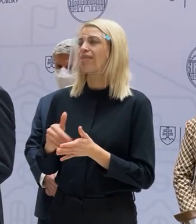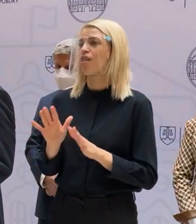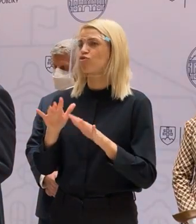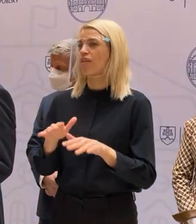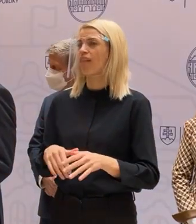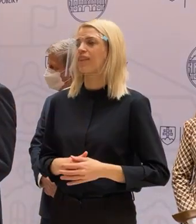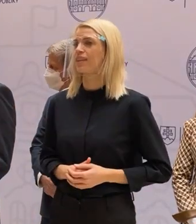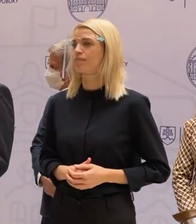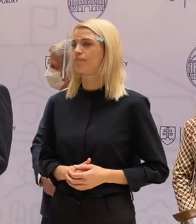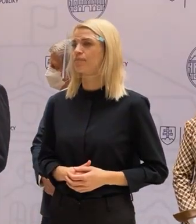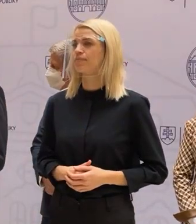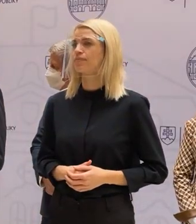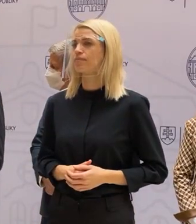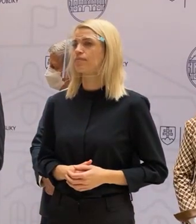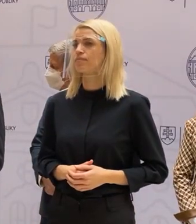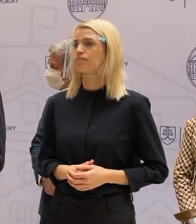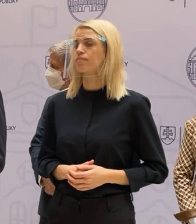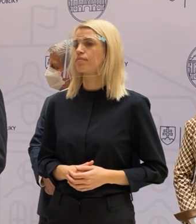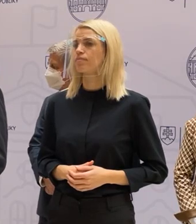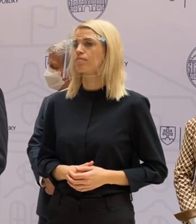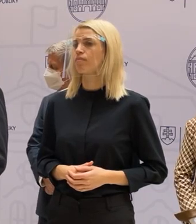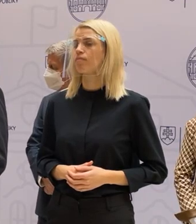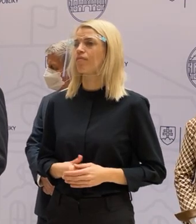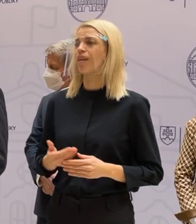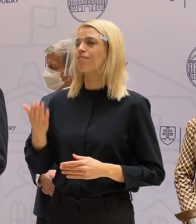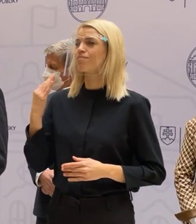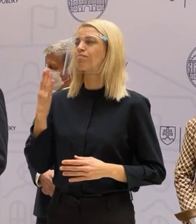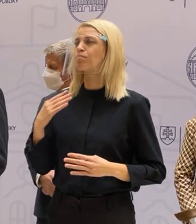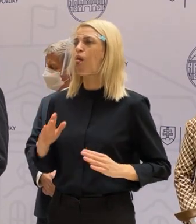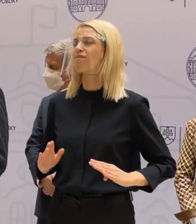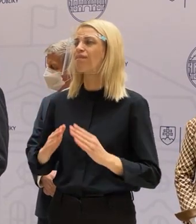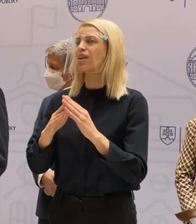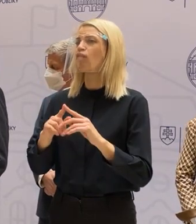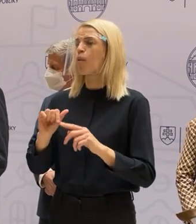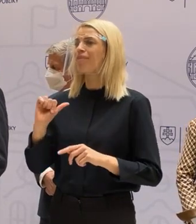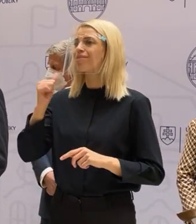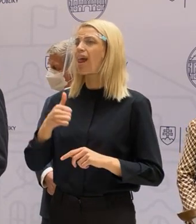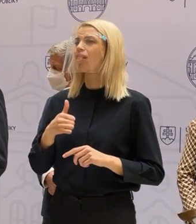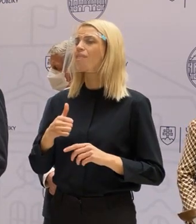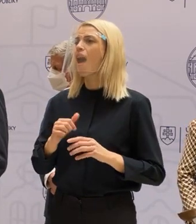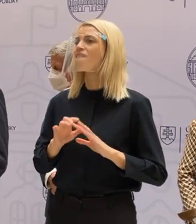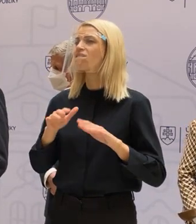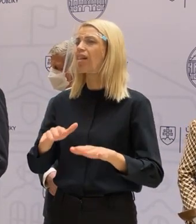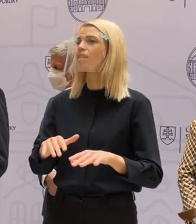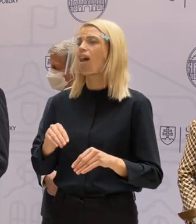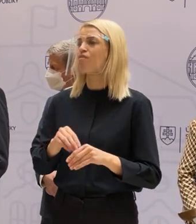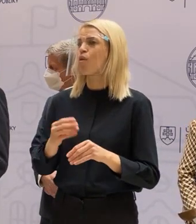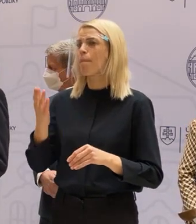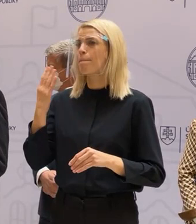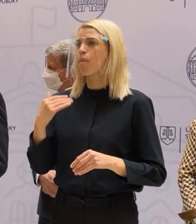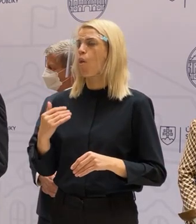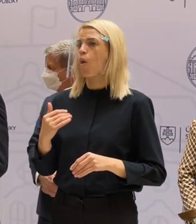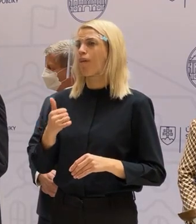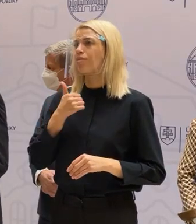vlny. Oproti tomu vrcholu, keď sa počas delta vlny prijímalo do nemocníc denne okolo